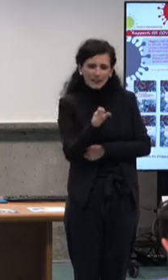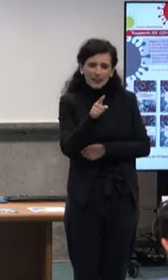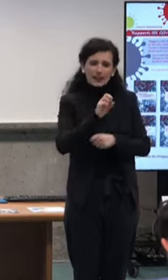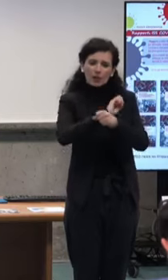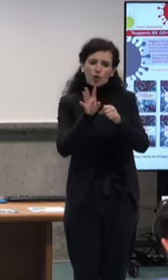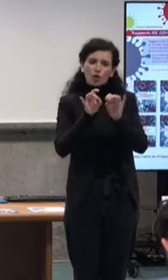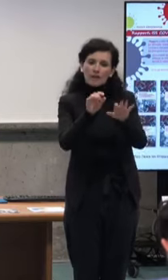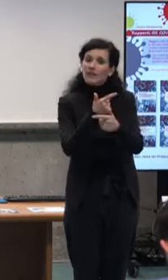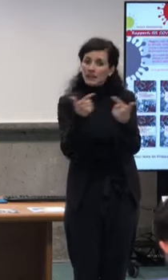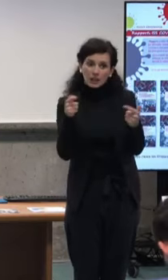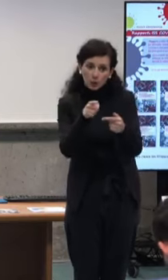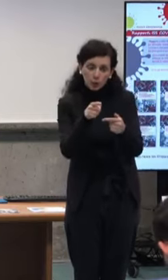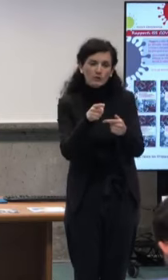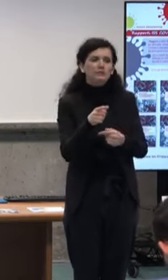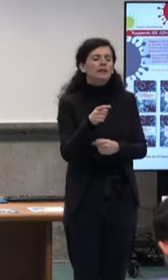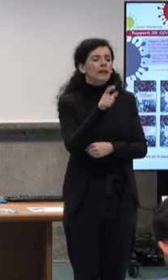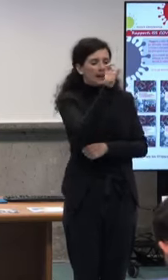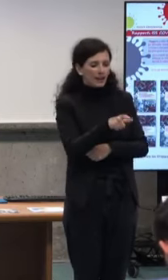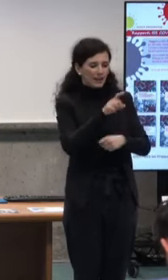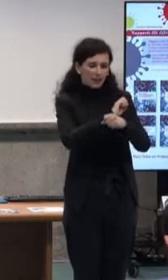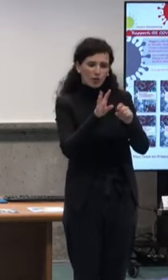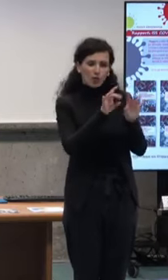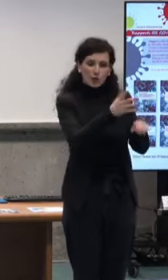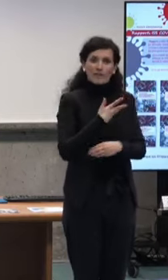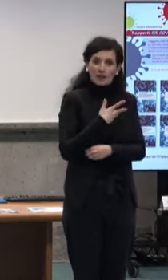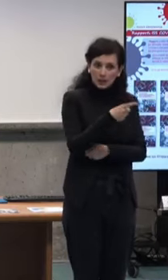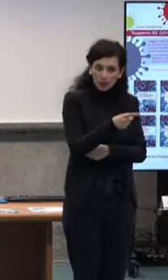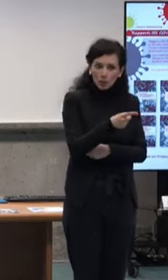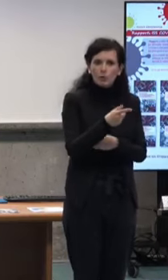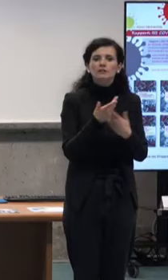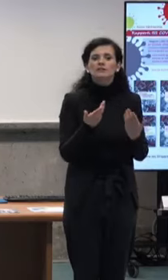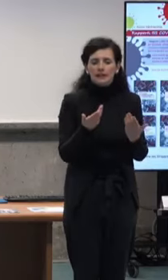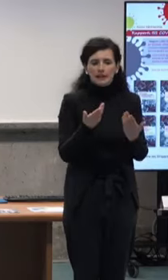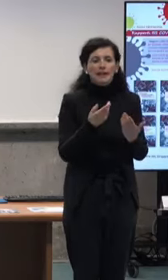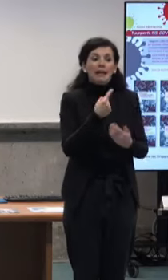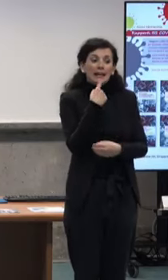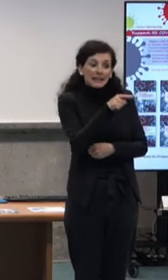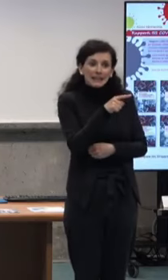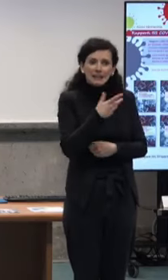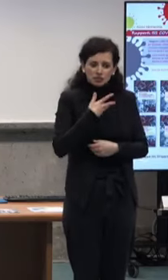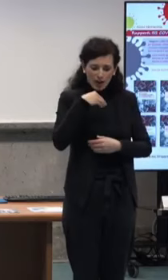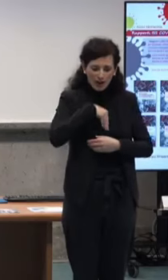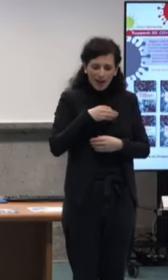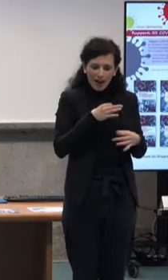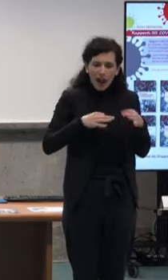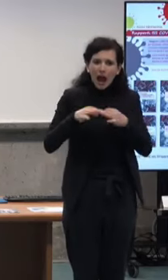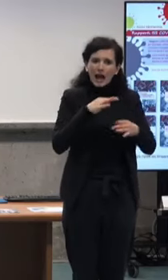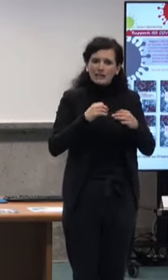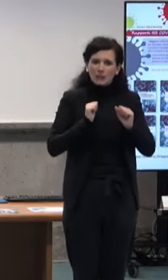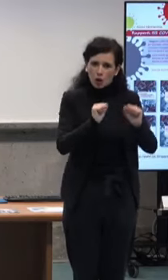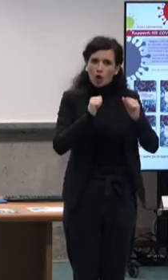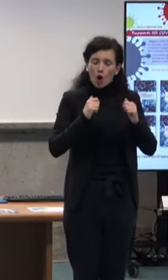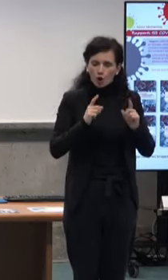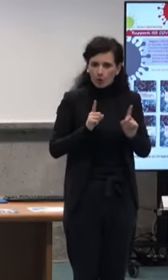elevata sulla capacità di identificare positivi cioè quelli che hanno un anticorpo è relativamente bassa dell'ordine